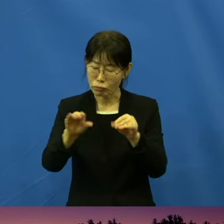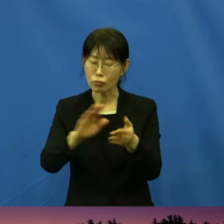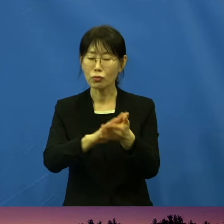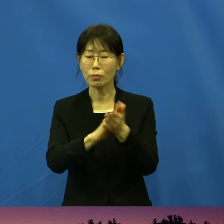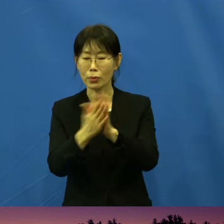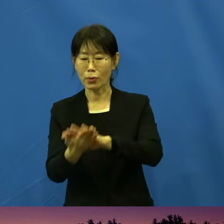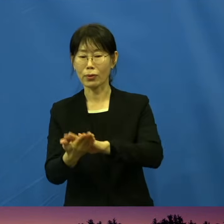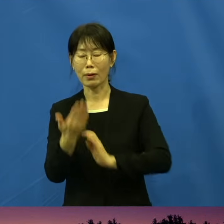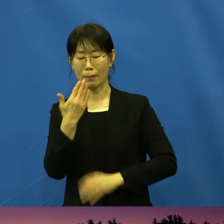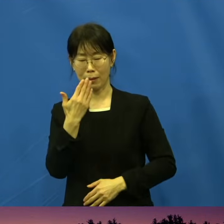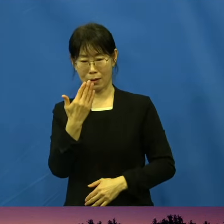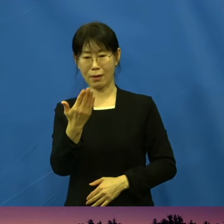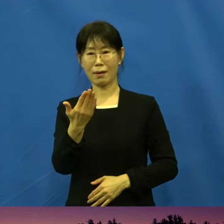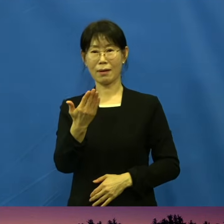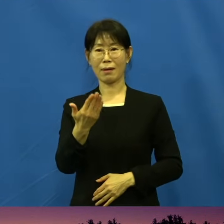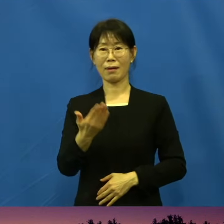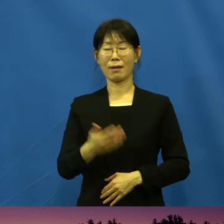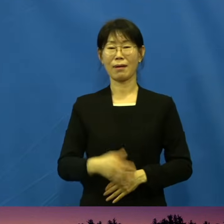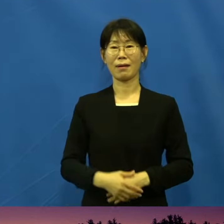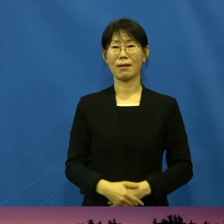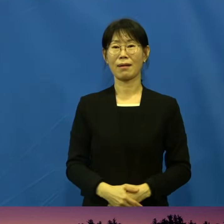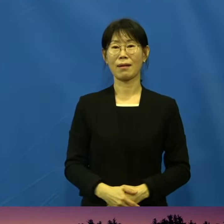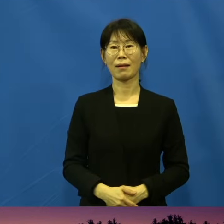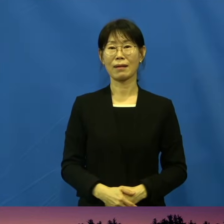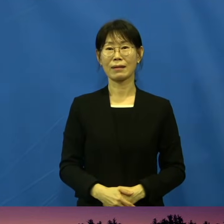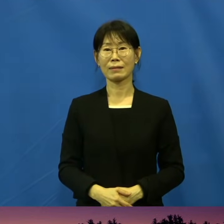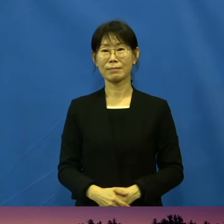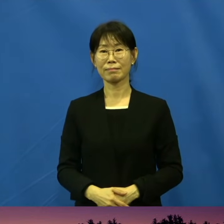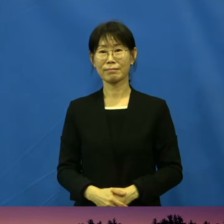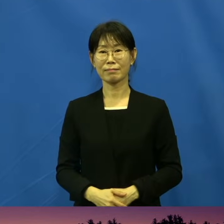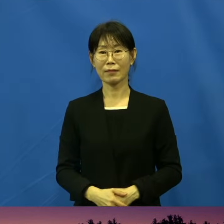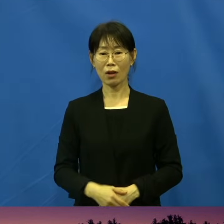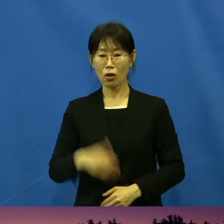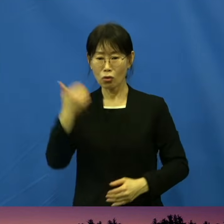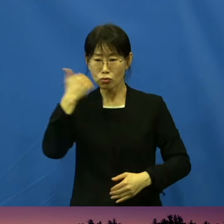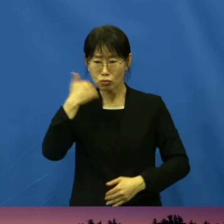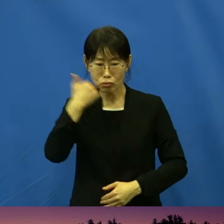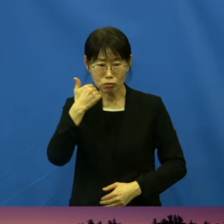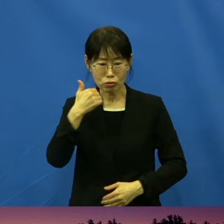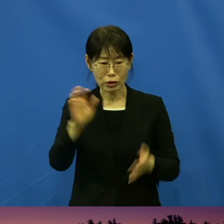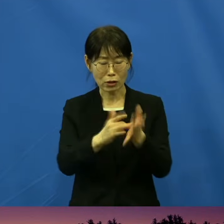안 하는 사람들이 있어요, 여러분. 더 강해지는 사람이 있어요, 여러분.